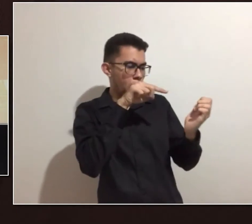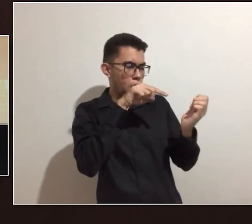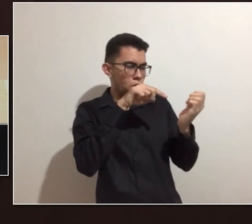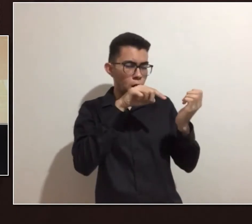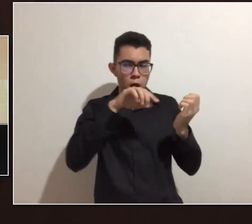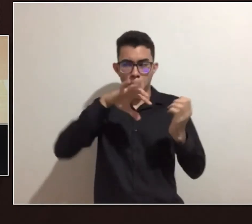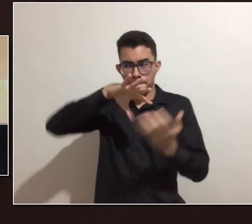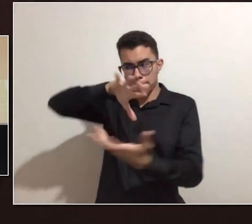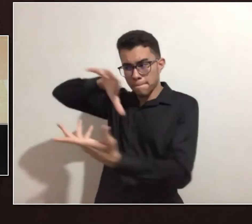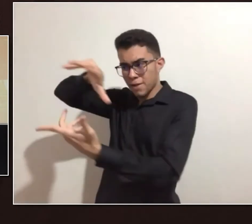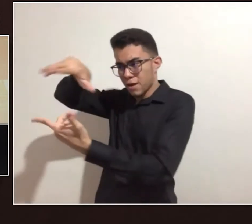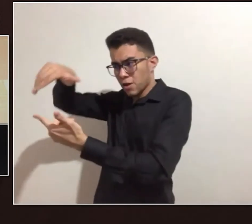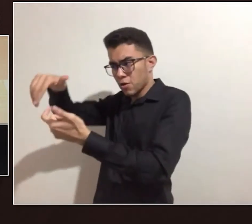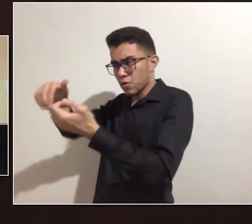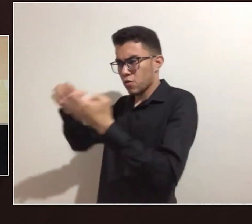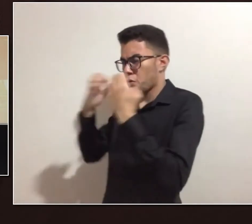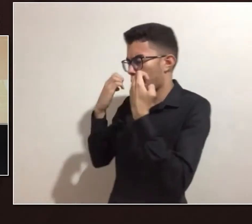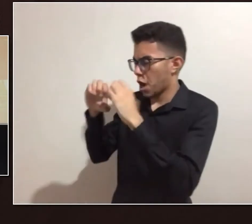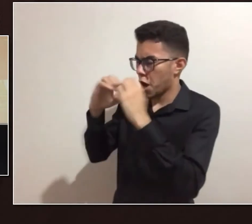é para todos.